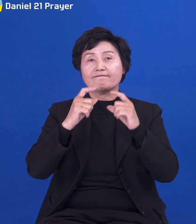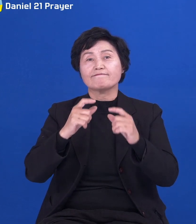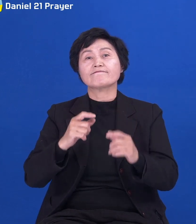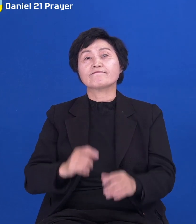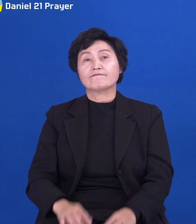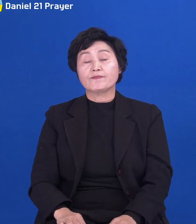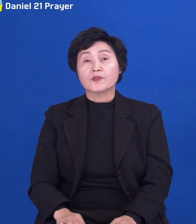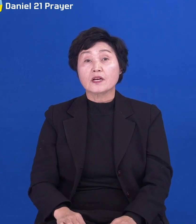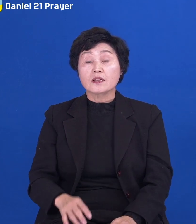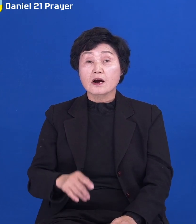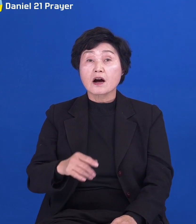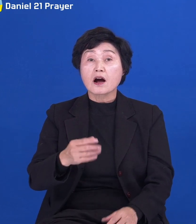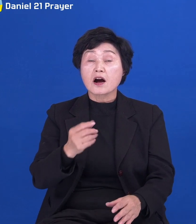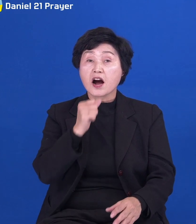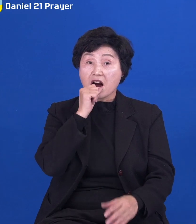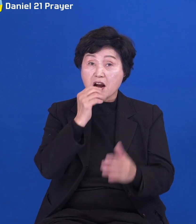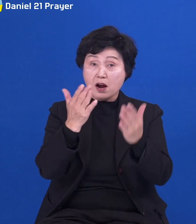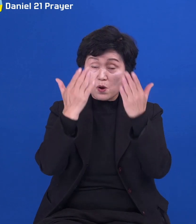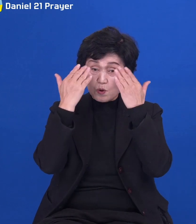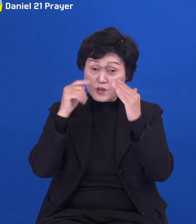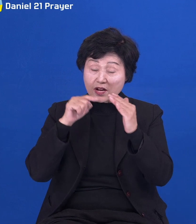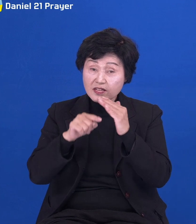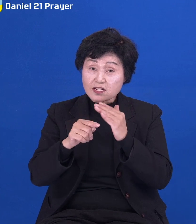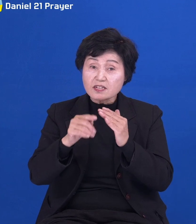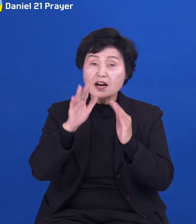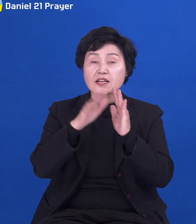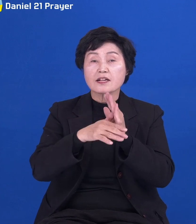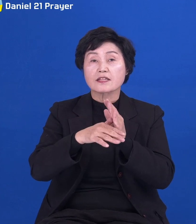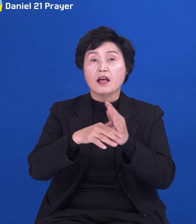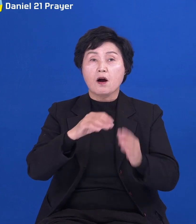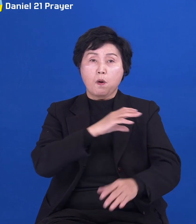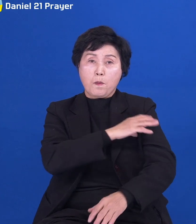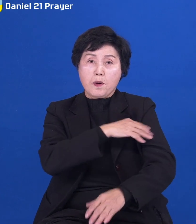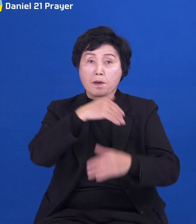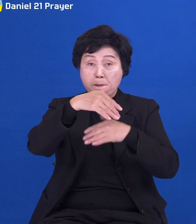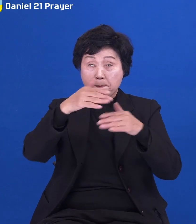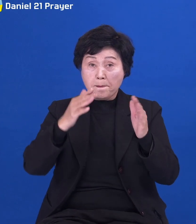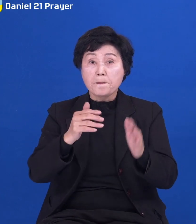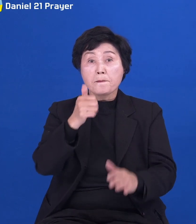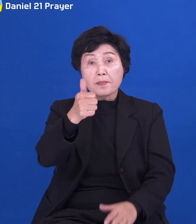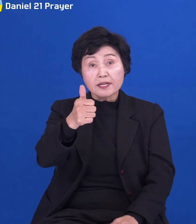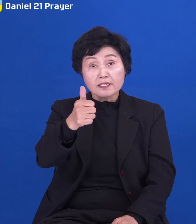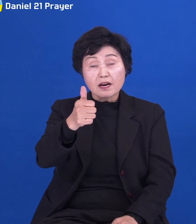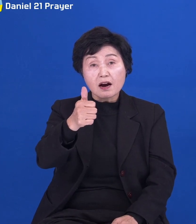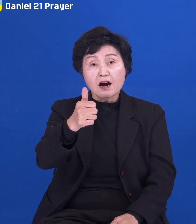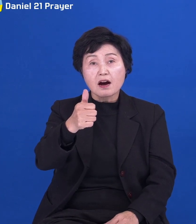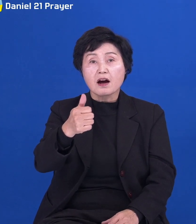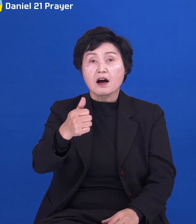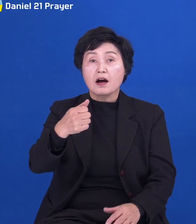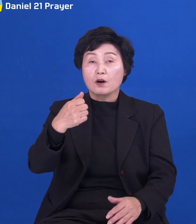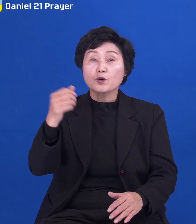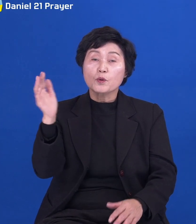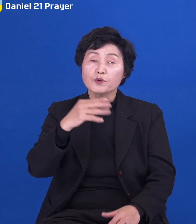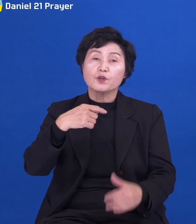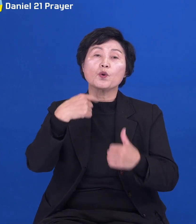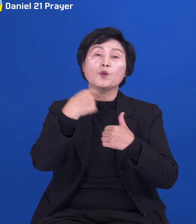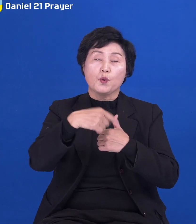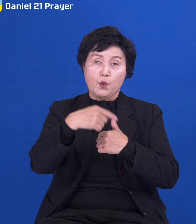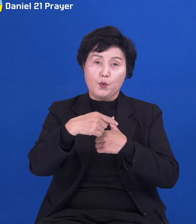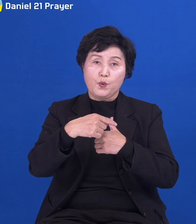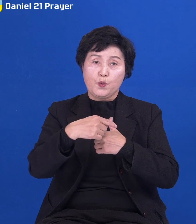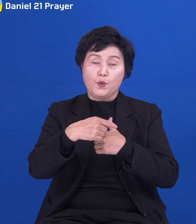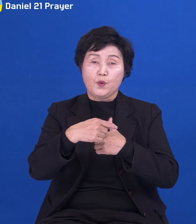제가 교화소 갔을 때 신입반장이라는 사람이 있어요. 제가 교화소 가면 한 달 동안은 신입 그 교육을 받아요.